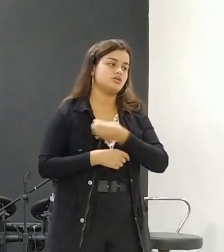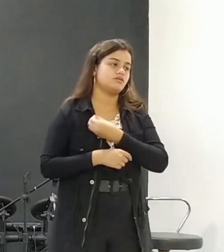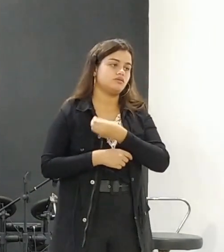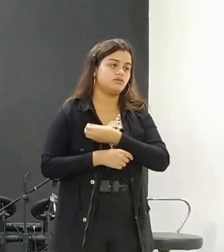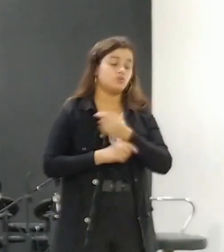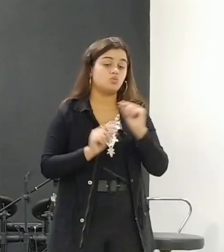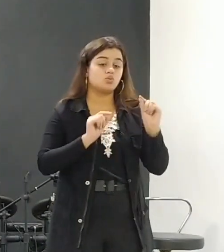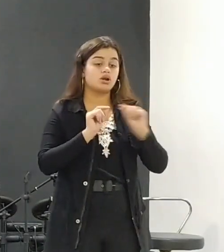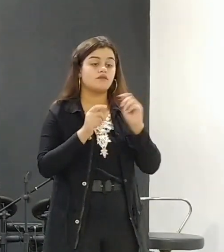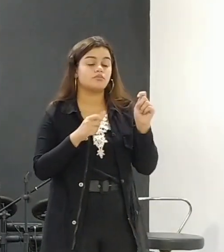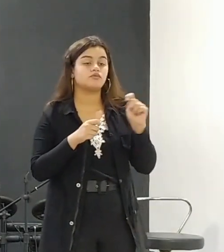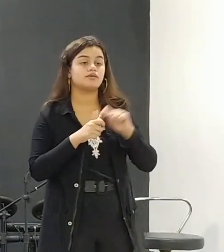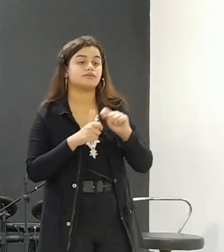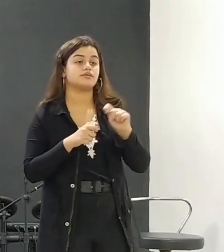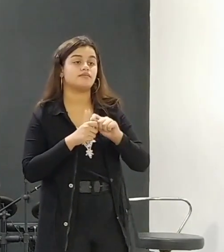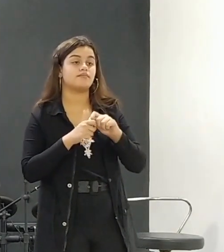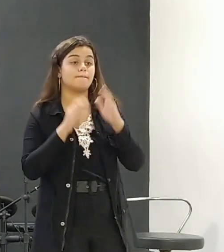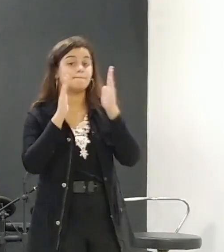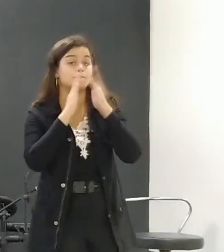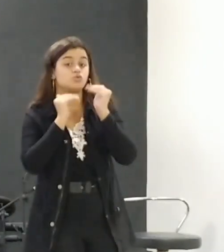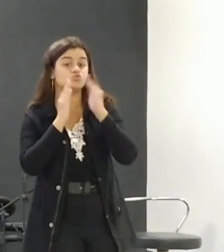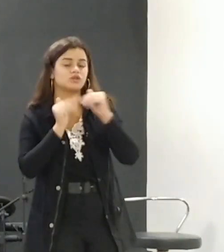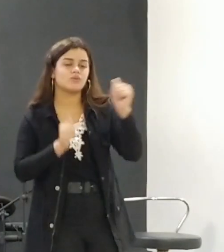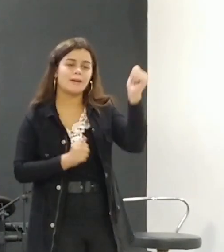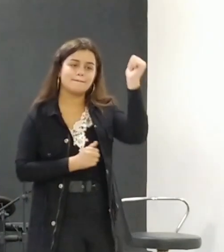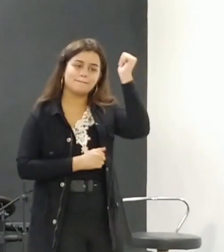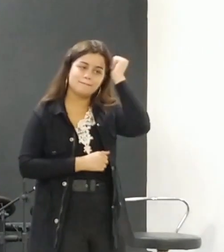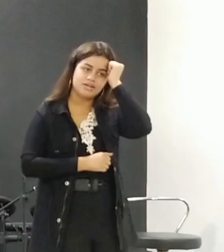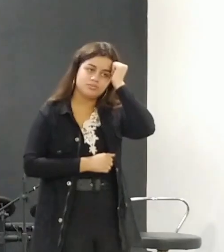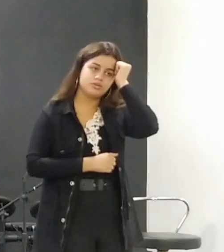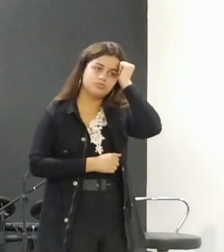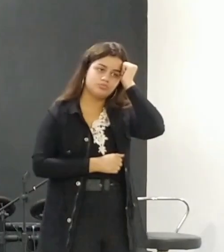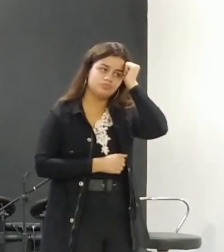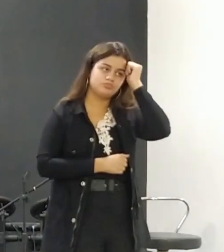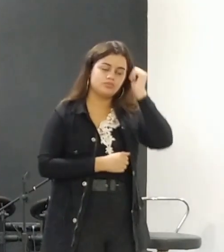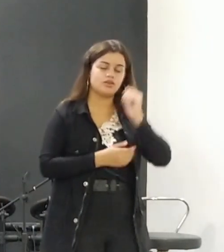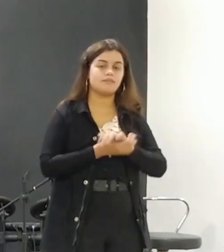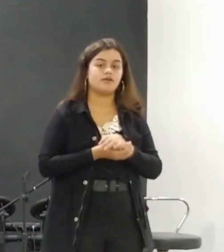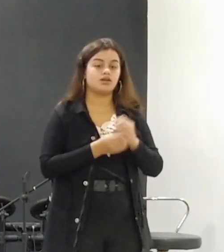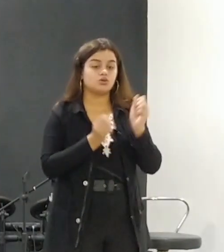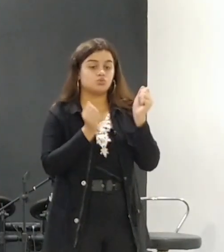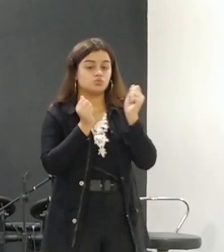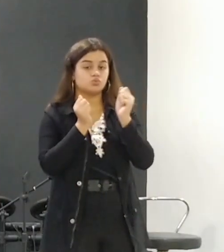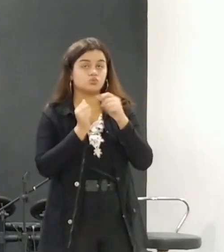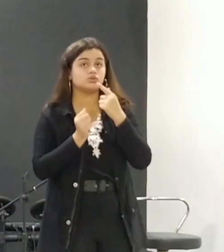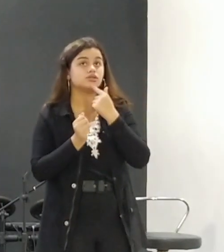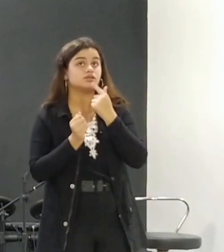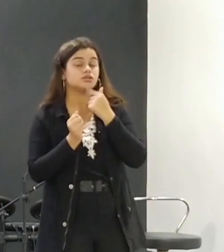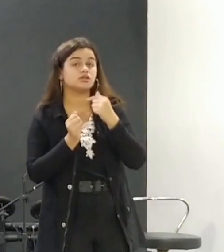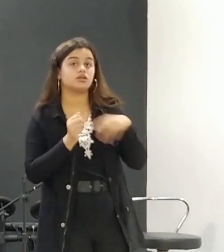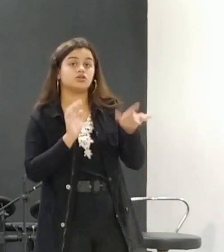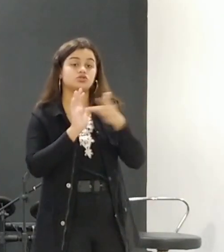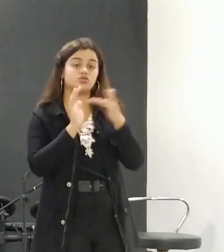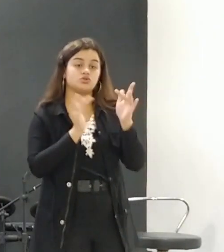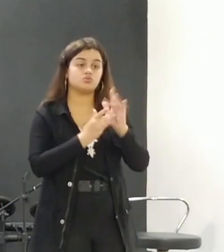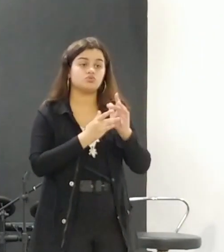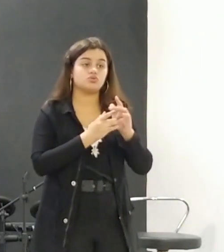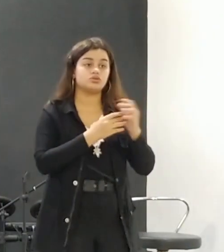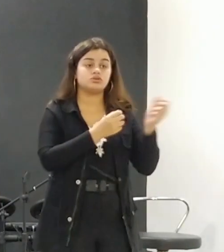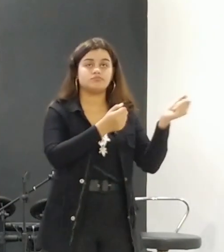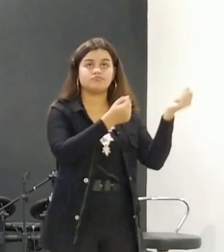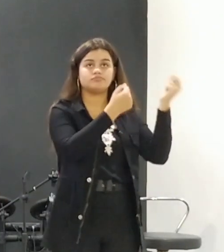devemos fazer? Devemos buscar o arrependimento para que o sangue de Jesus seja derramado sobre as nossas